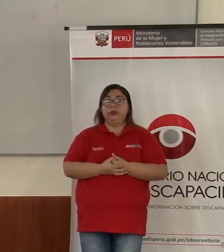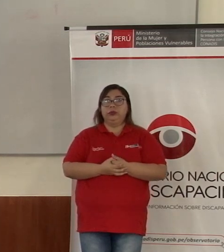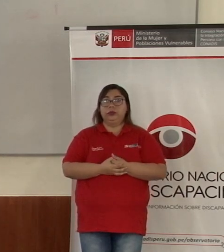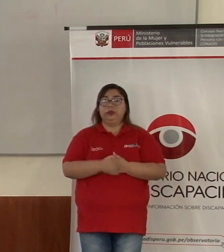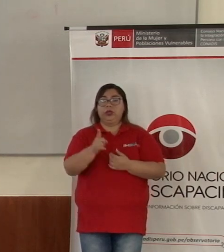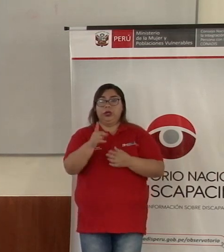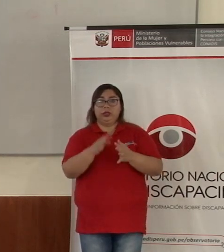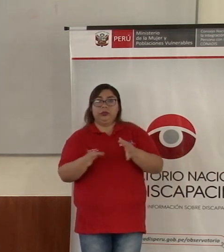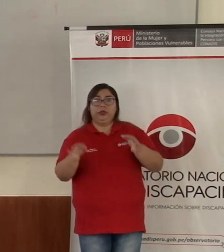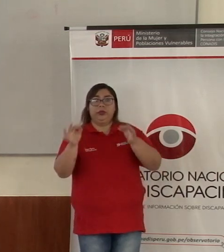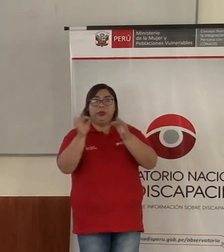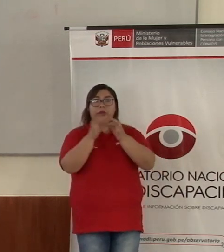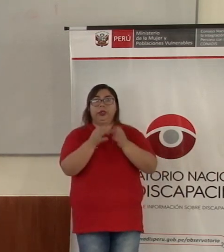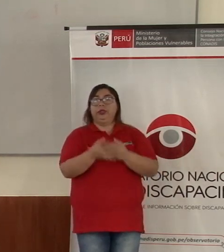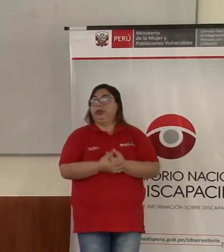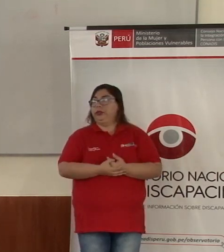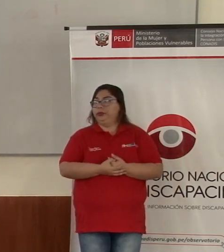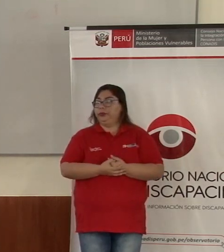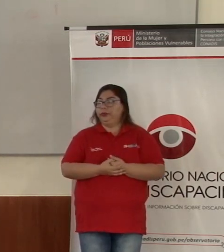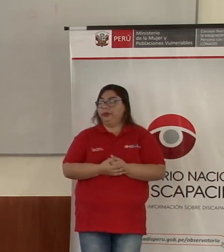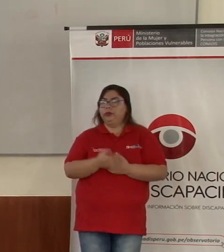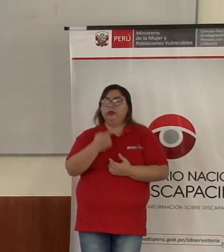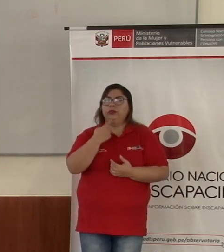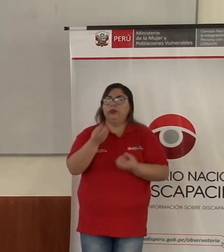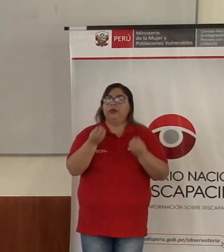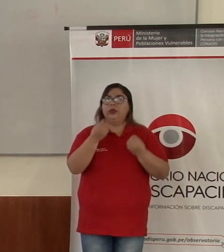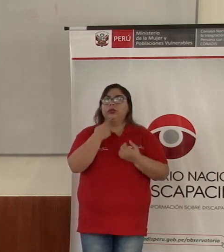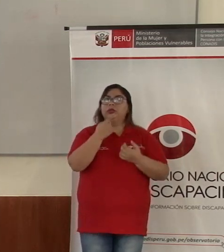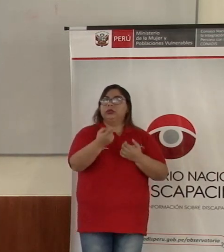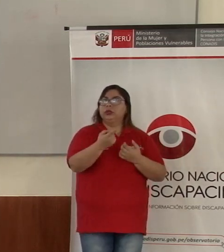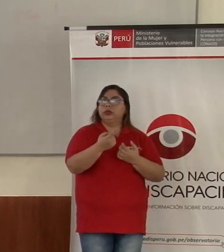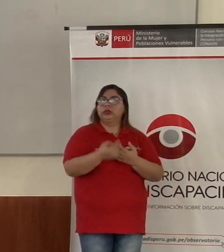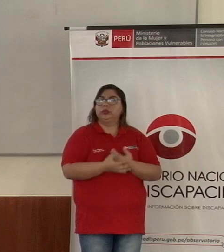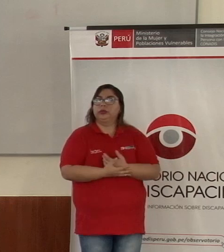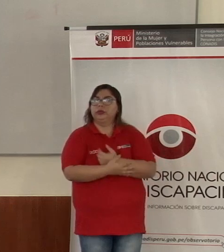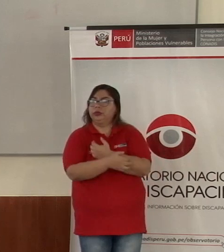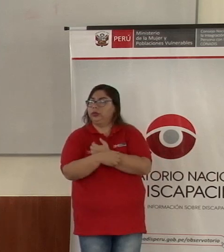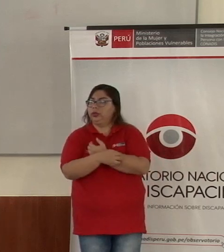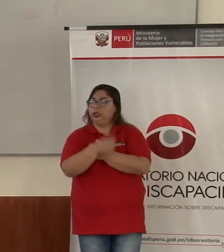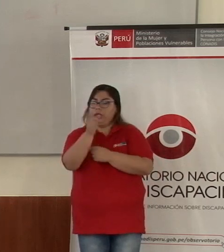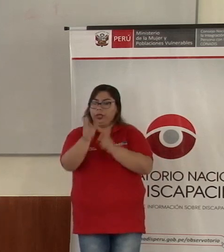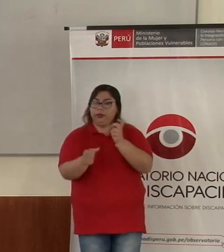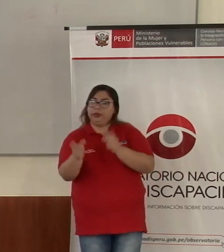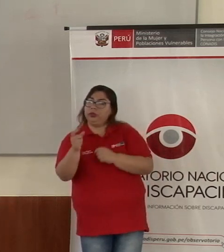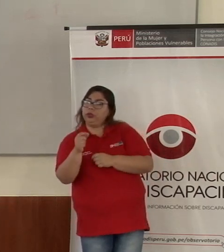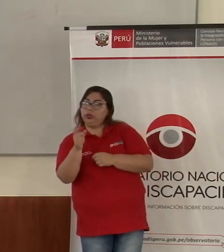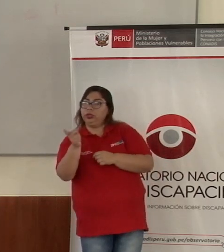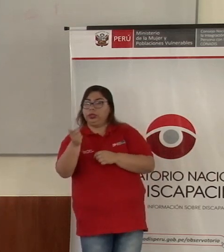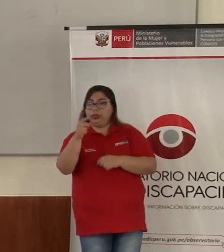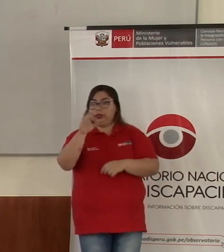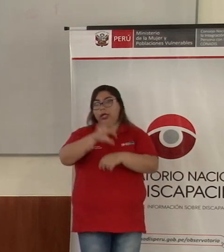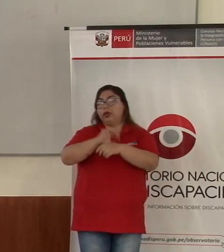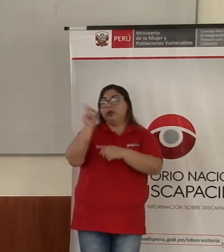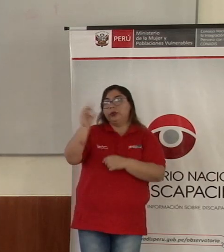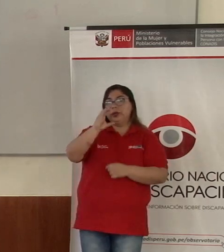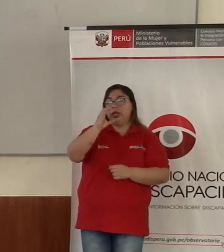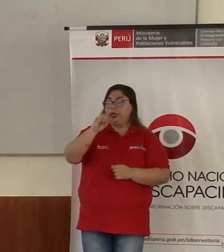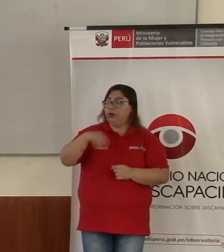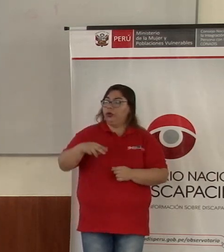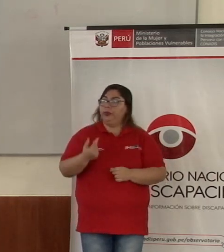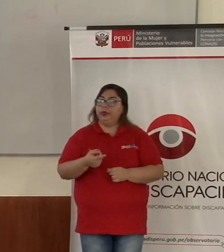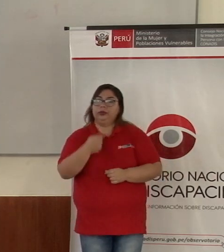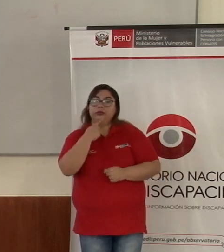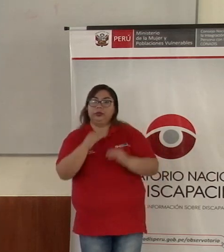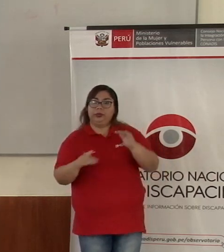bastante importante, la verdad, especificar, porque si no especificábamos el tema de las personas en estado de coma, no hubiéramos